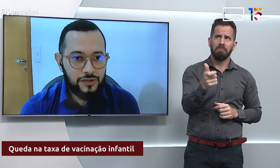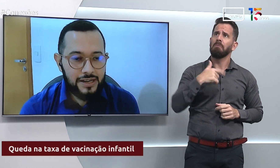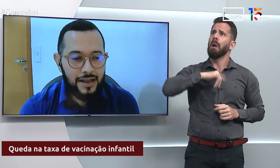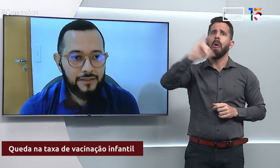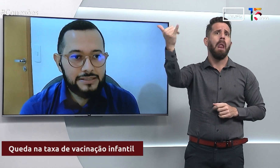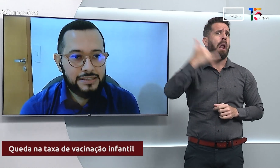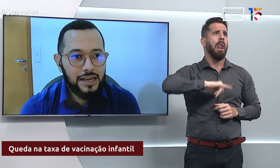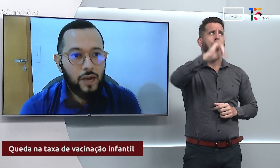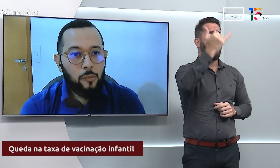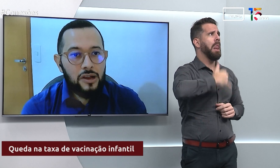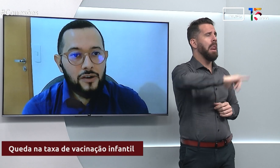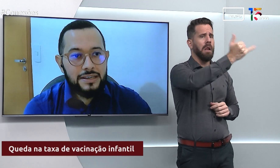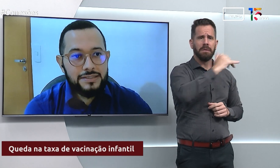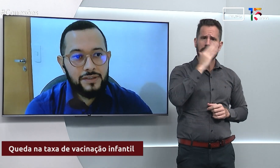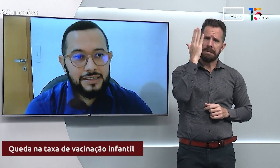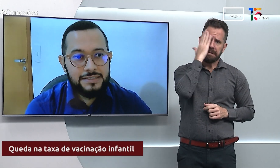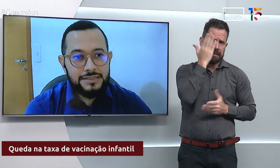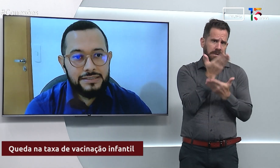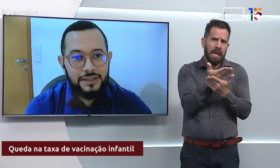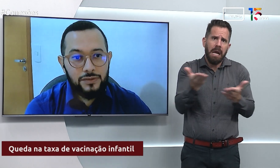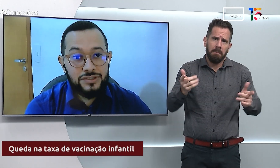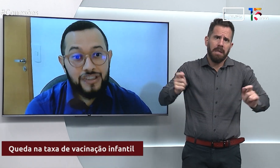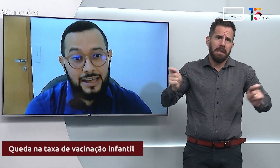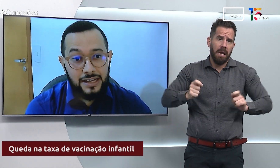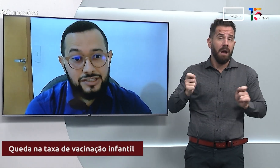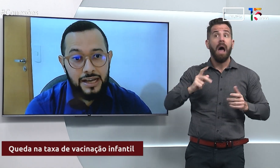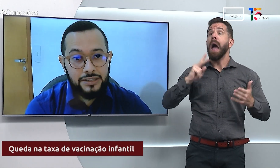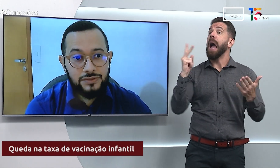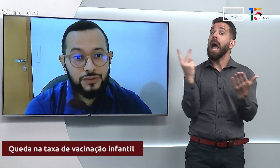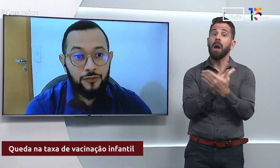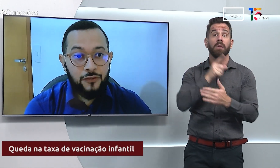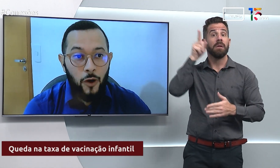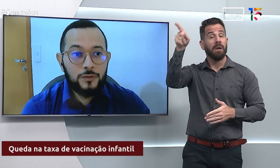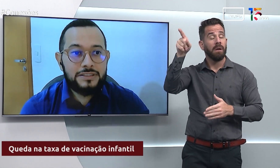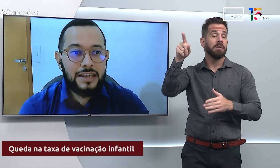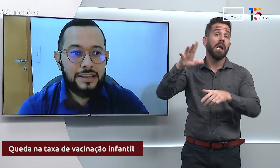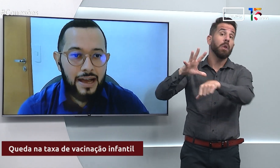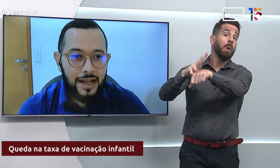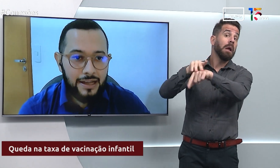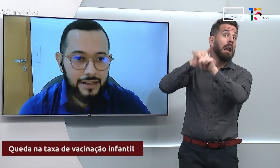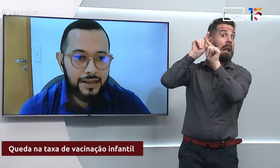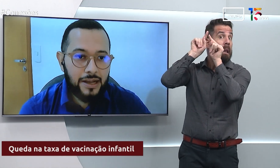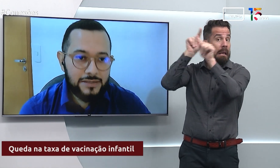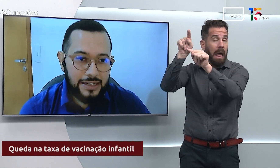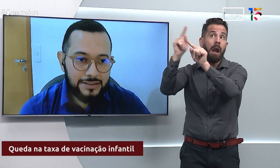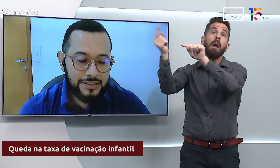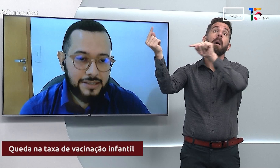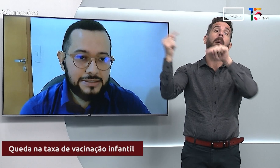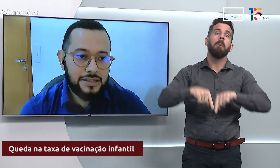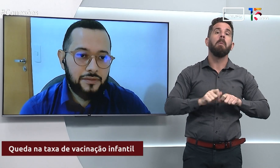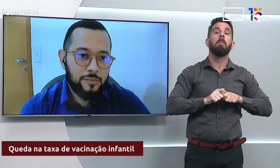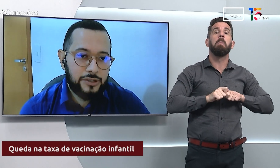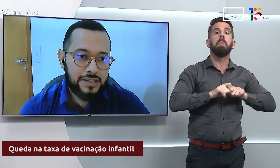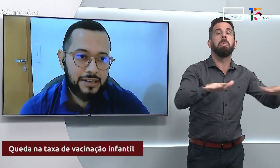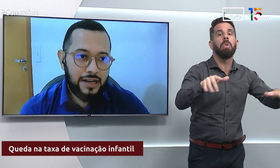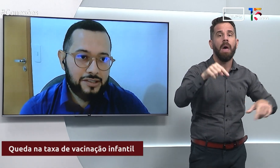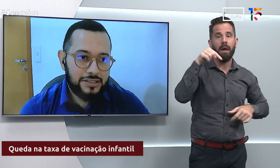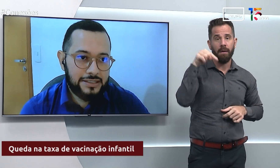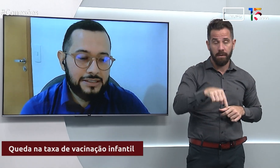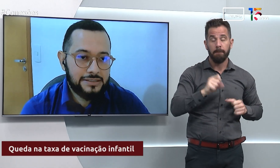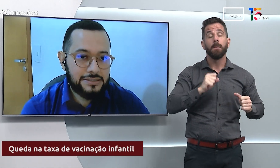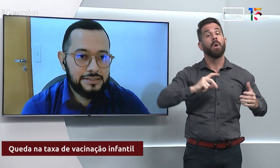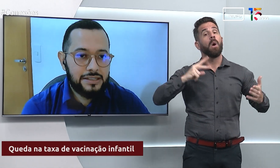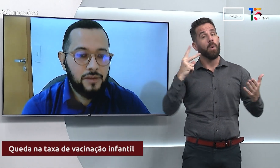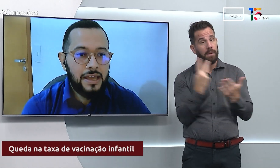regiões geográficas, o maior risco é que esses vírus já erradicados voltem a causar internação e mortalidade